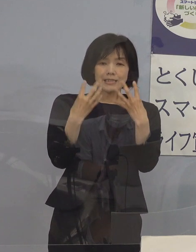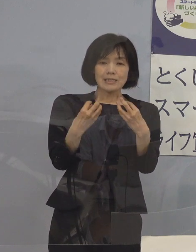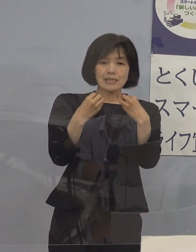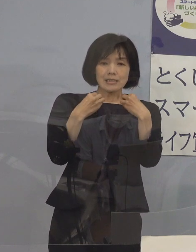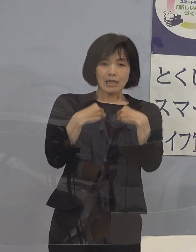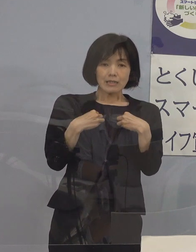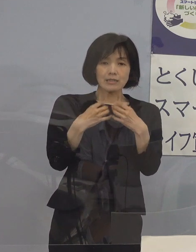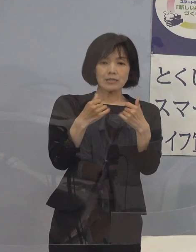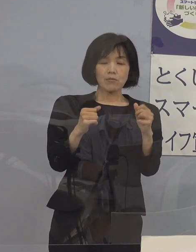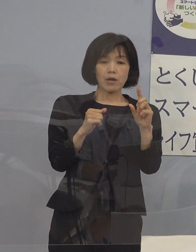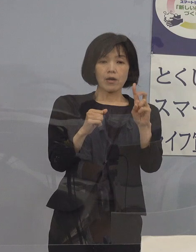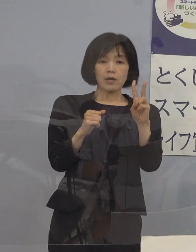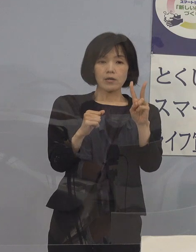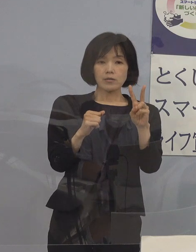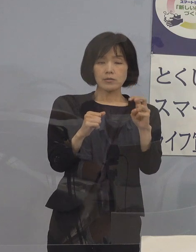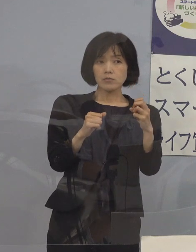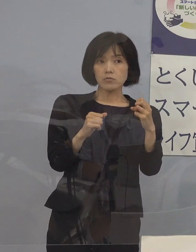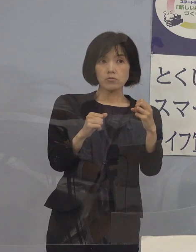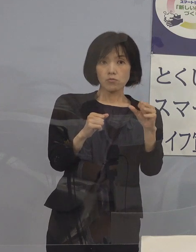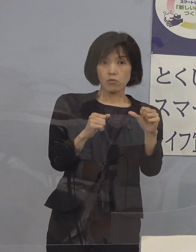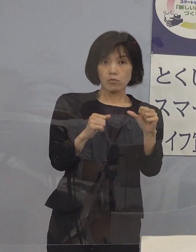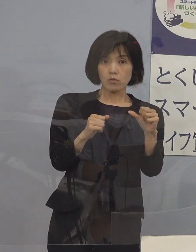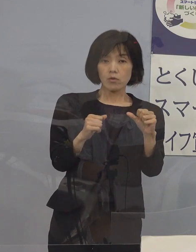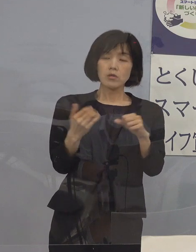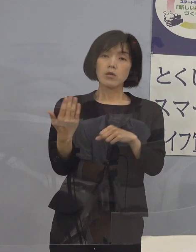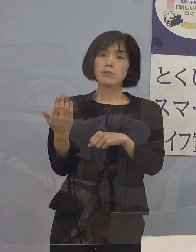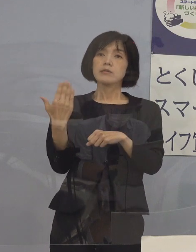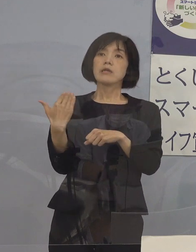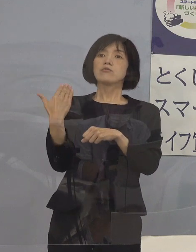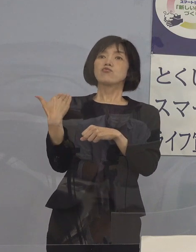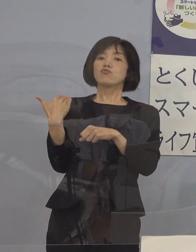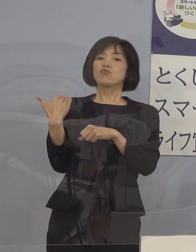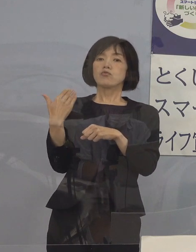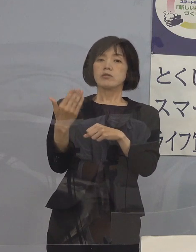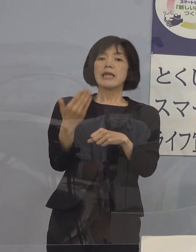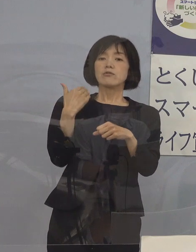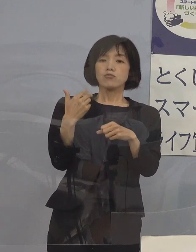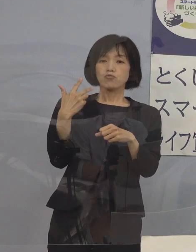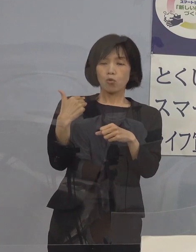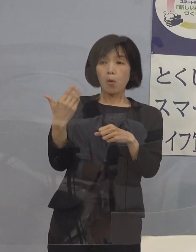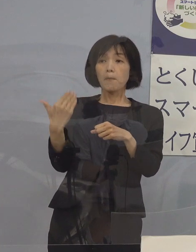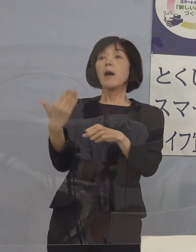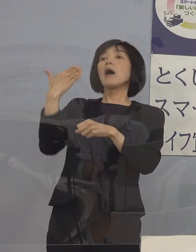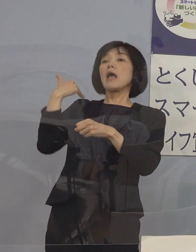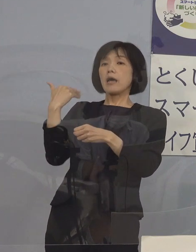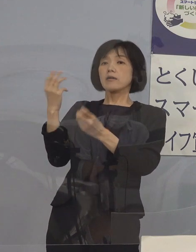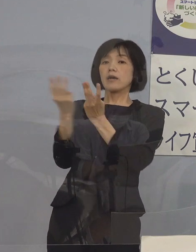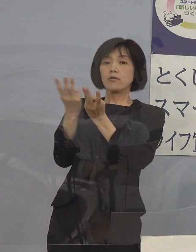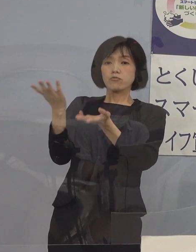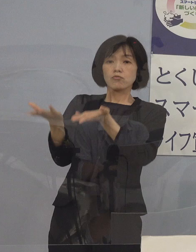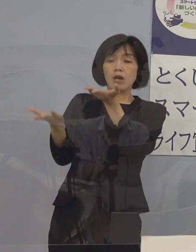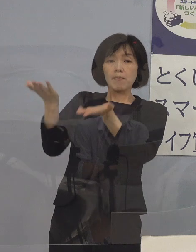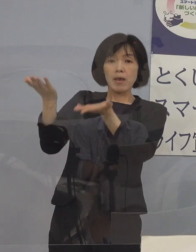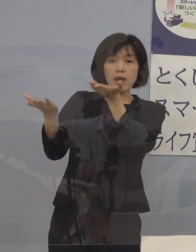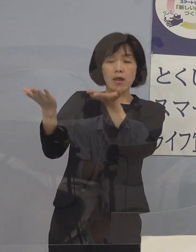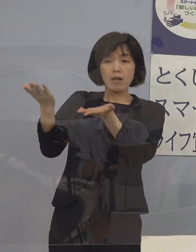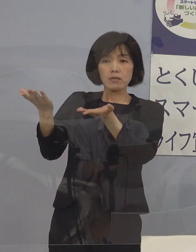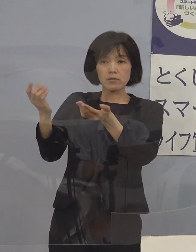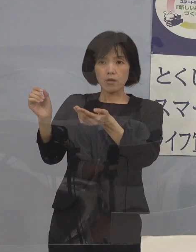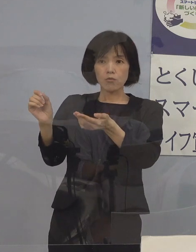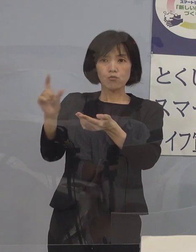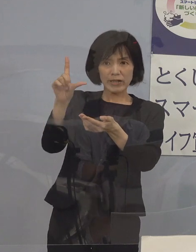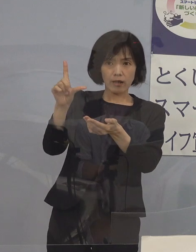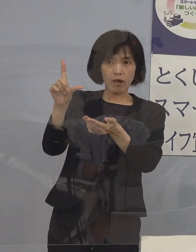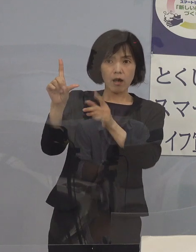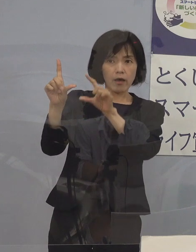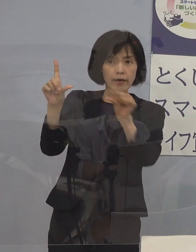。次に先週とそれからその前の週と比べた場合、多くなっているのか少な